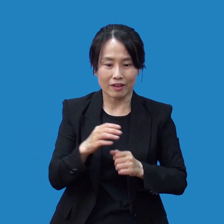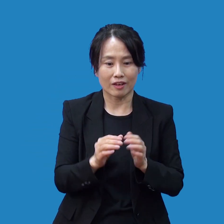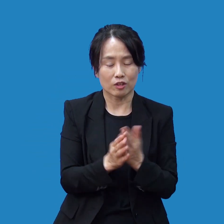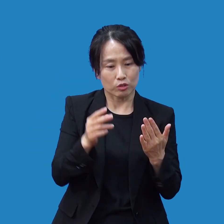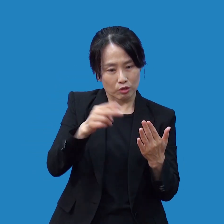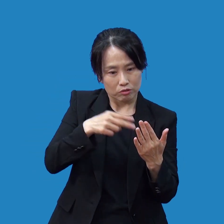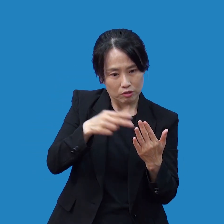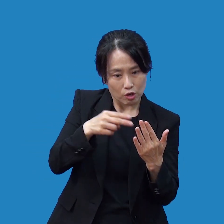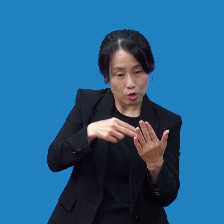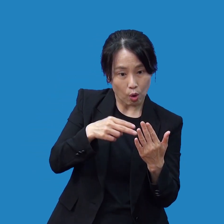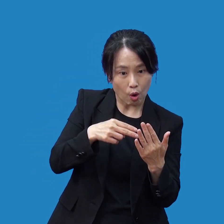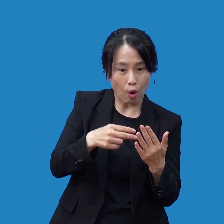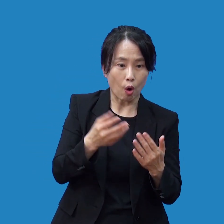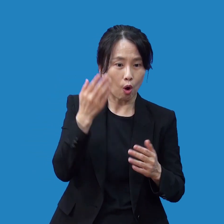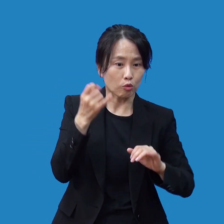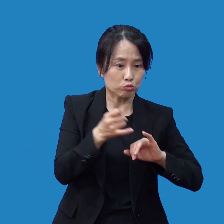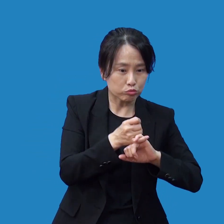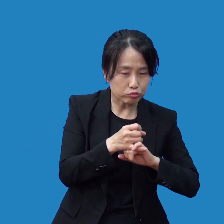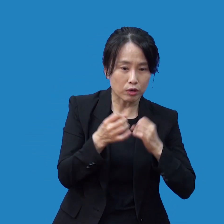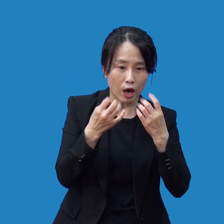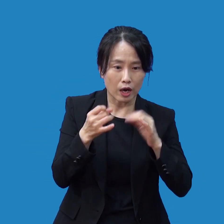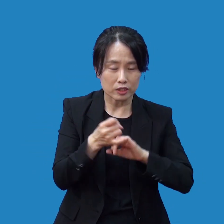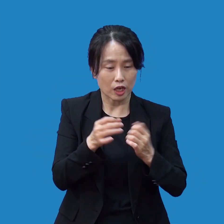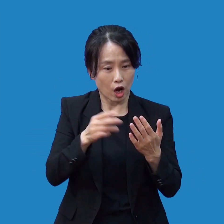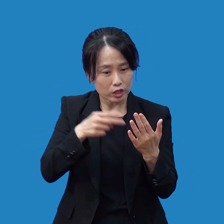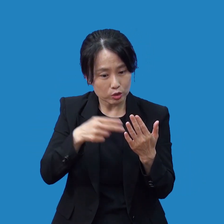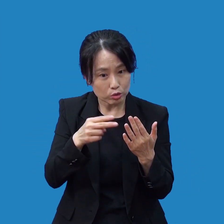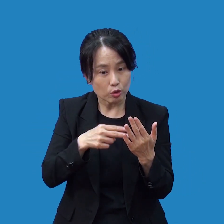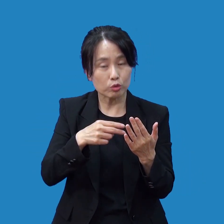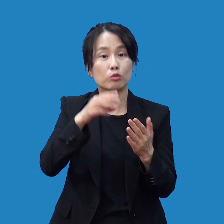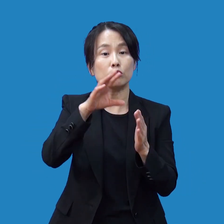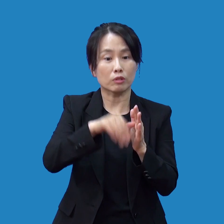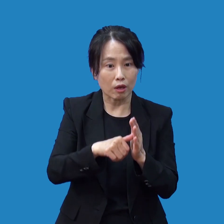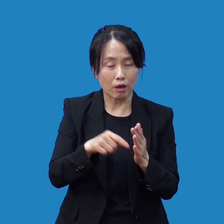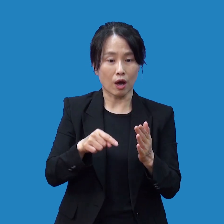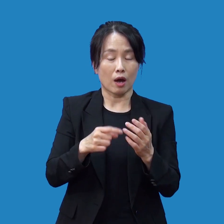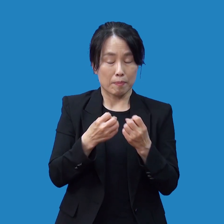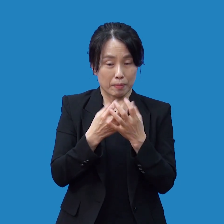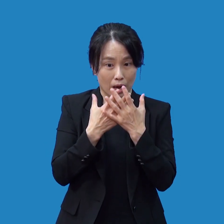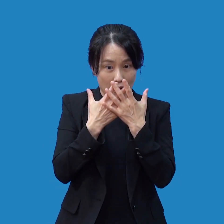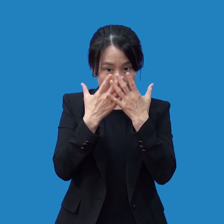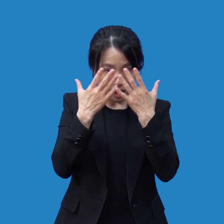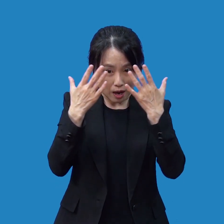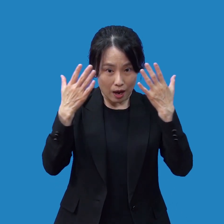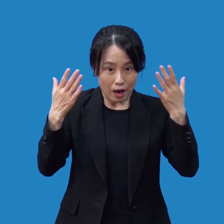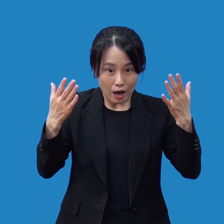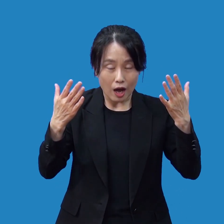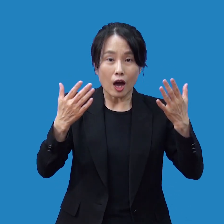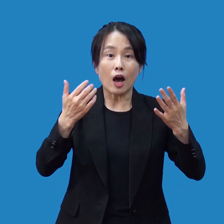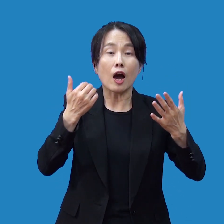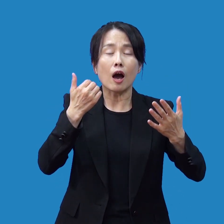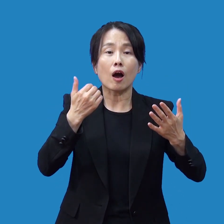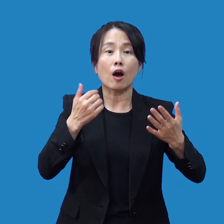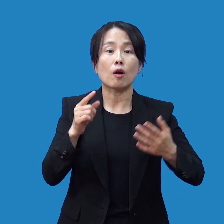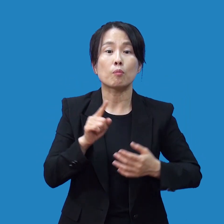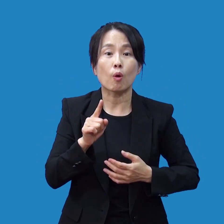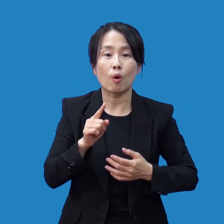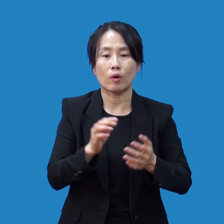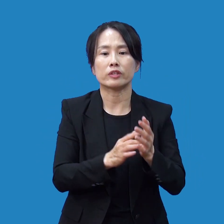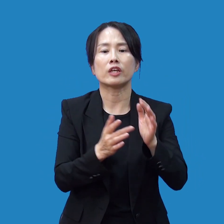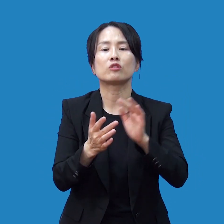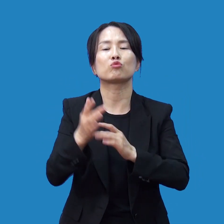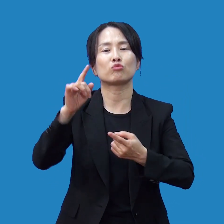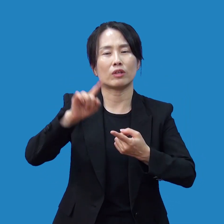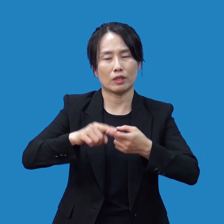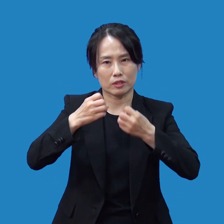말씀, 구약과 신약 성경을 통해 바로 이 성경과 역사적 사실이 일치하는 지점